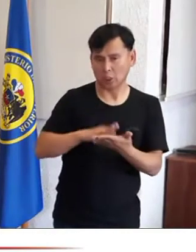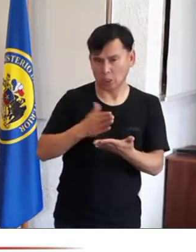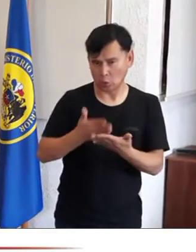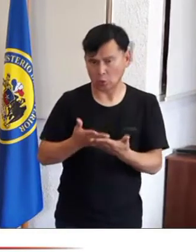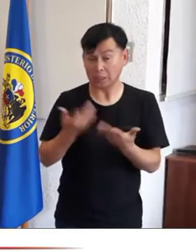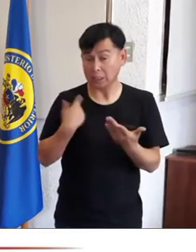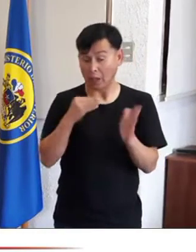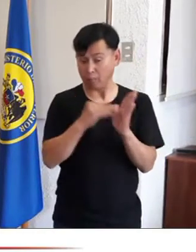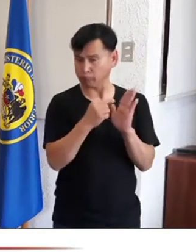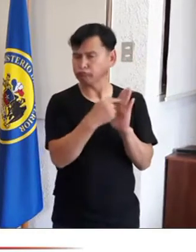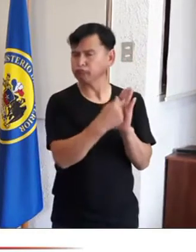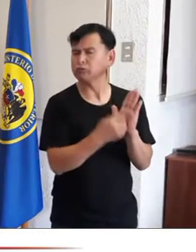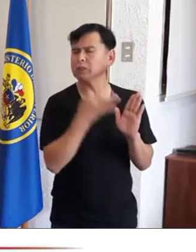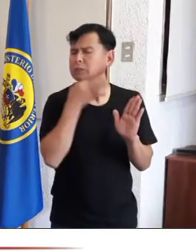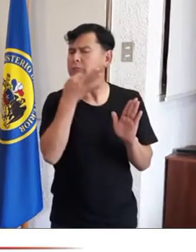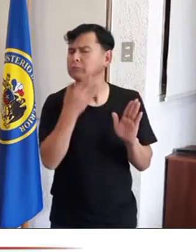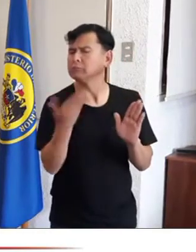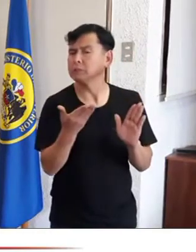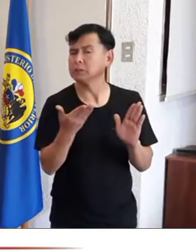y